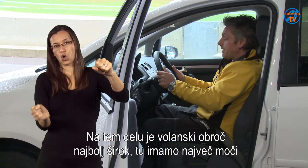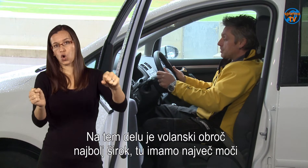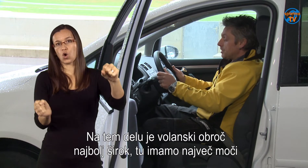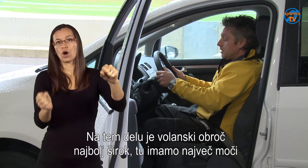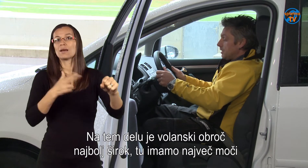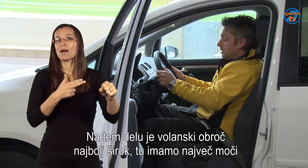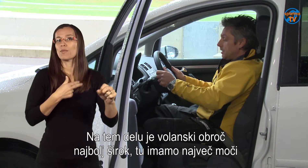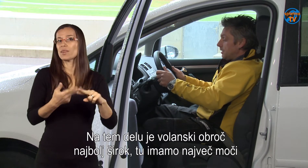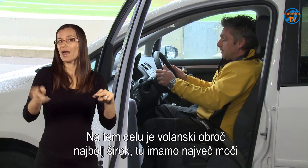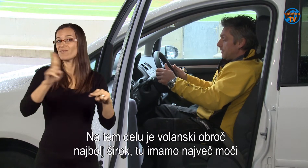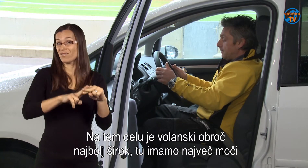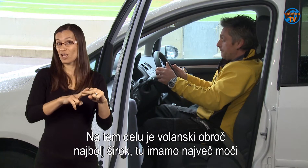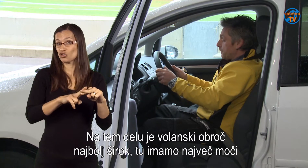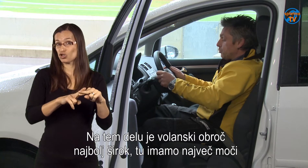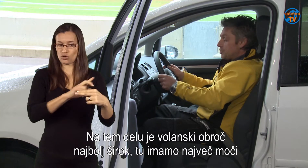imamo največ